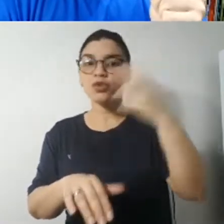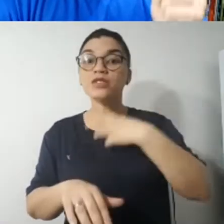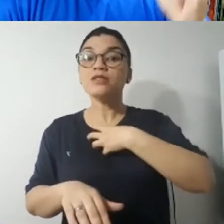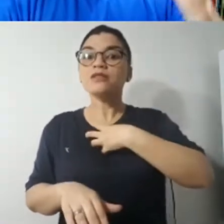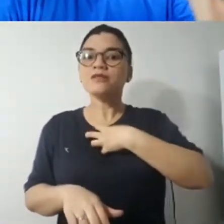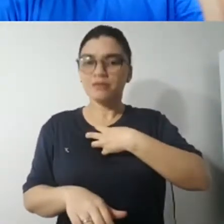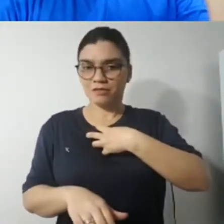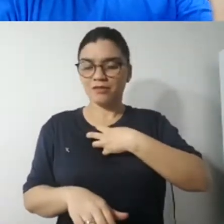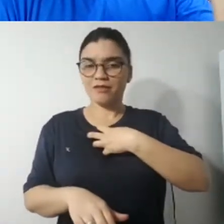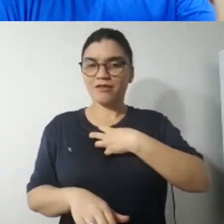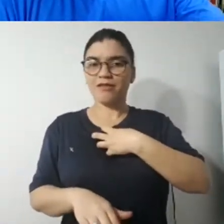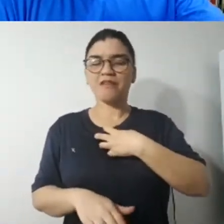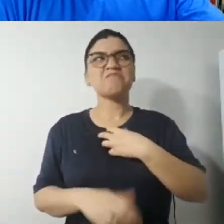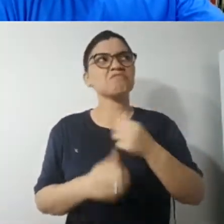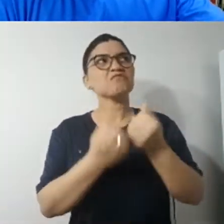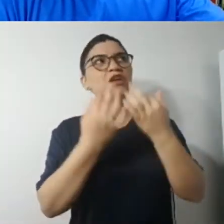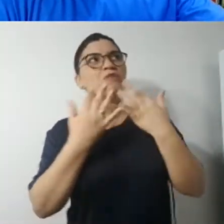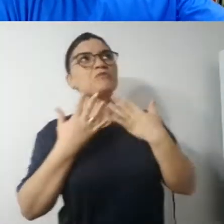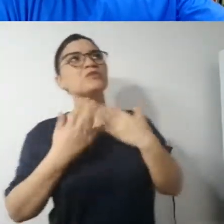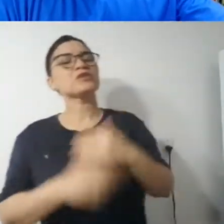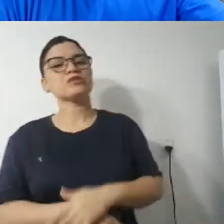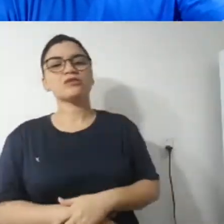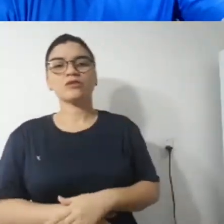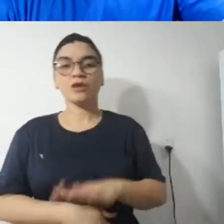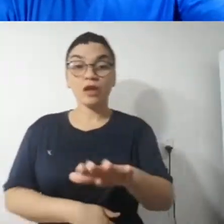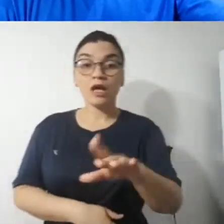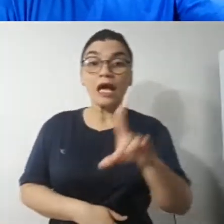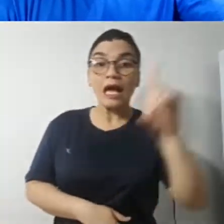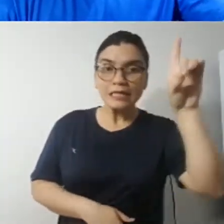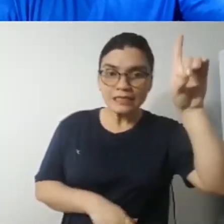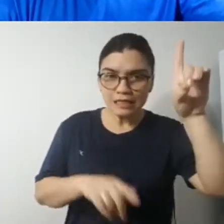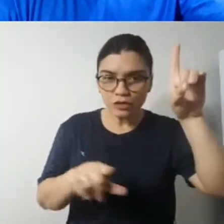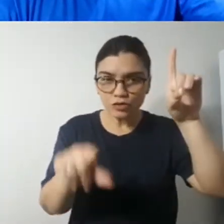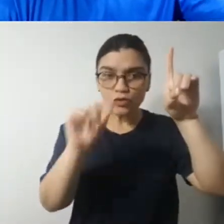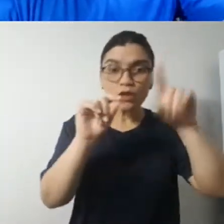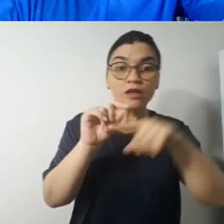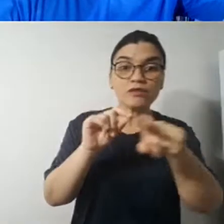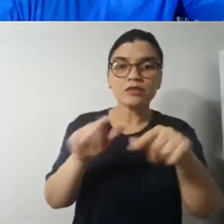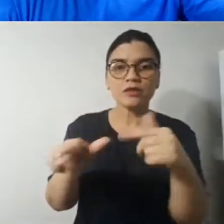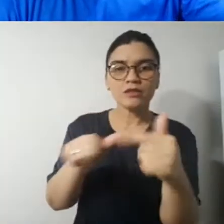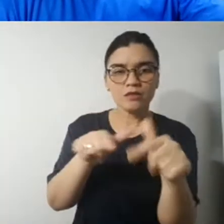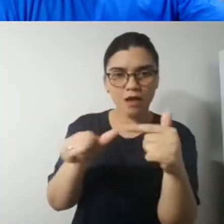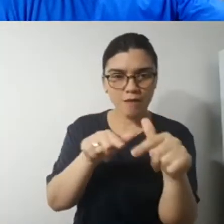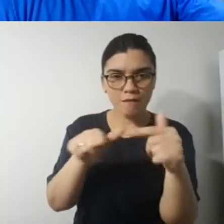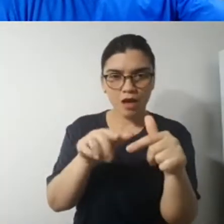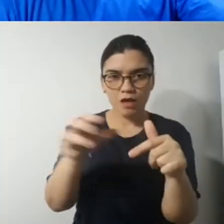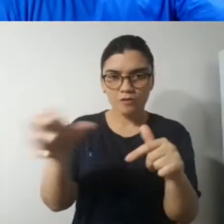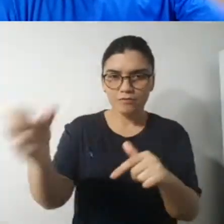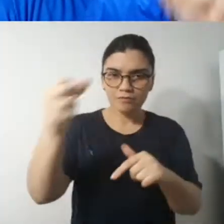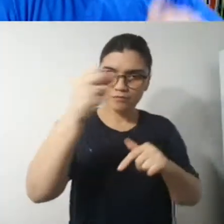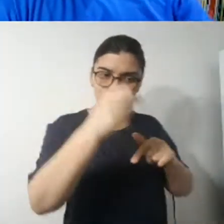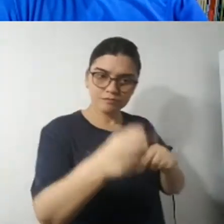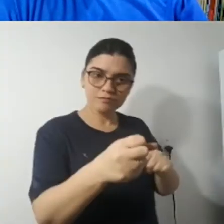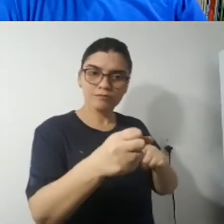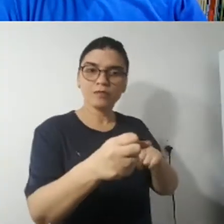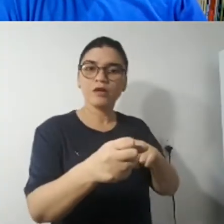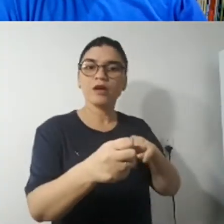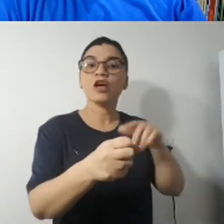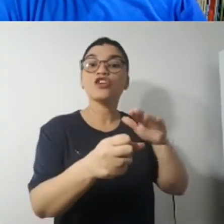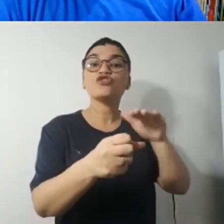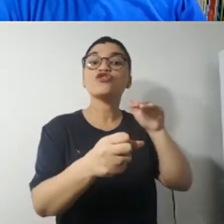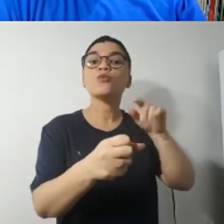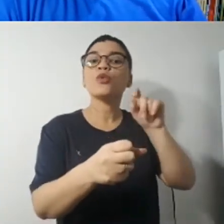e te colocou naquele emprego que você está, Ele te chamou para estar ali, para ser bênção na vida das pessoas que estão ao teu